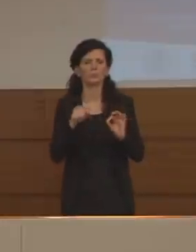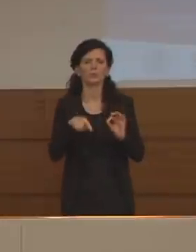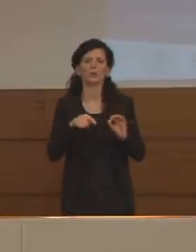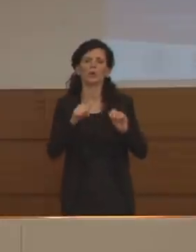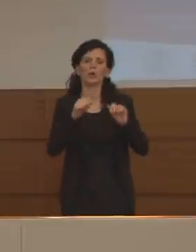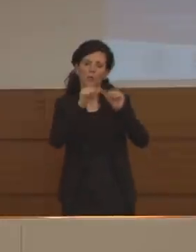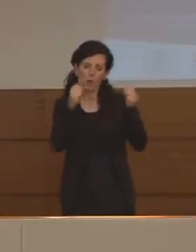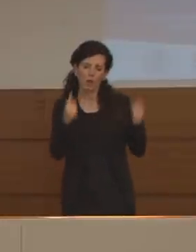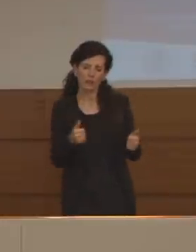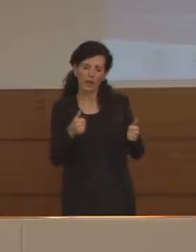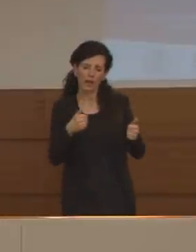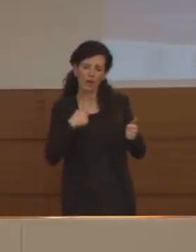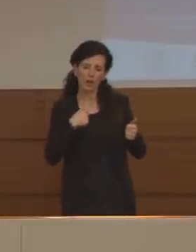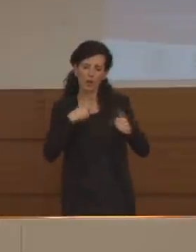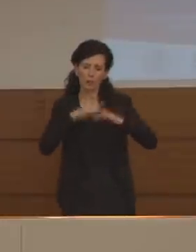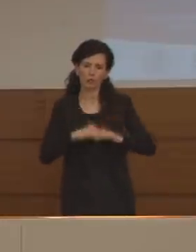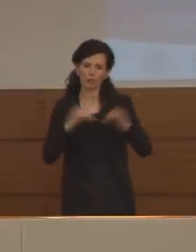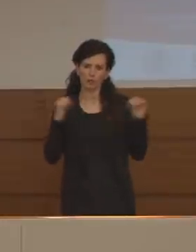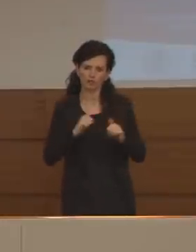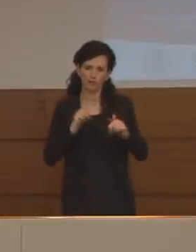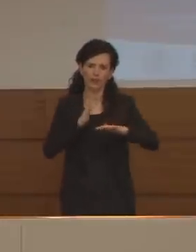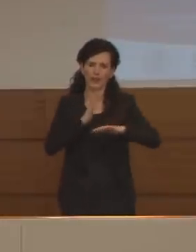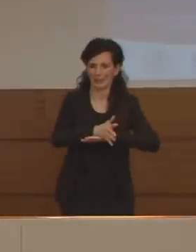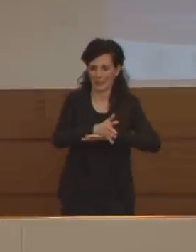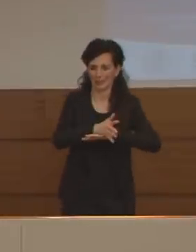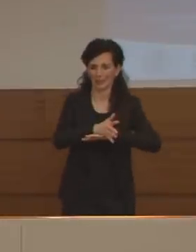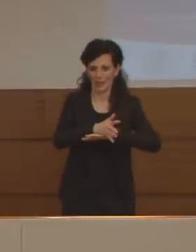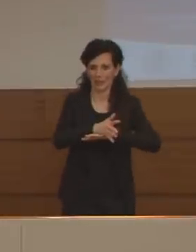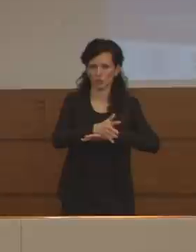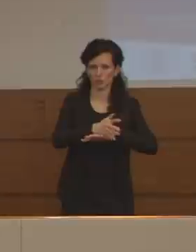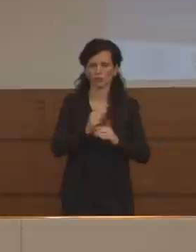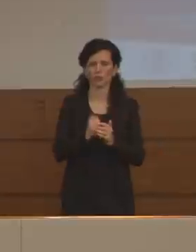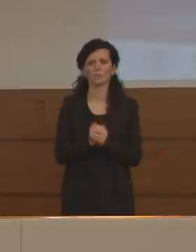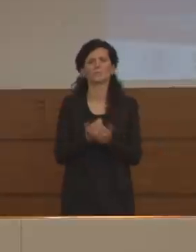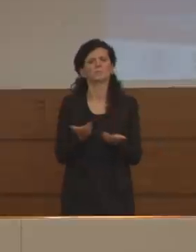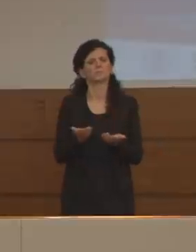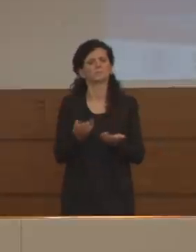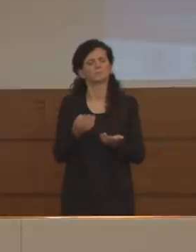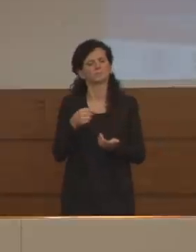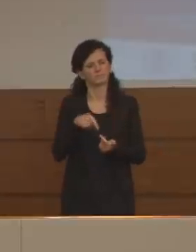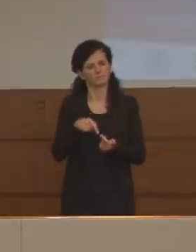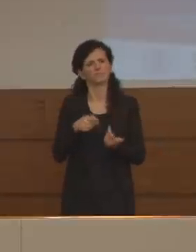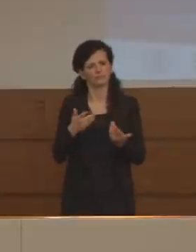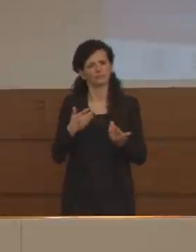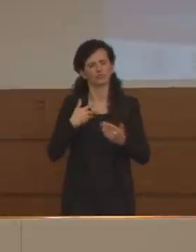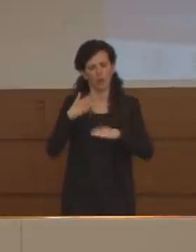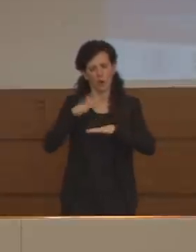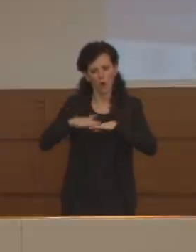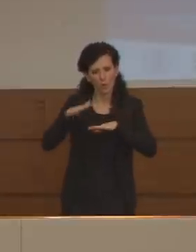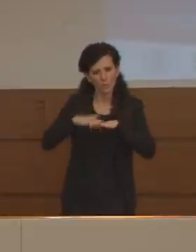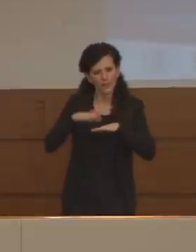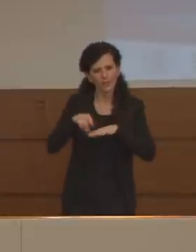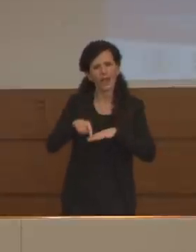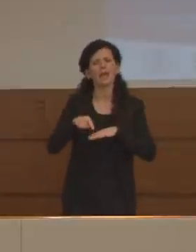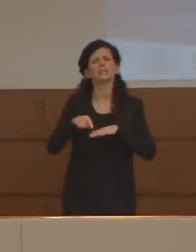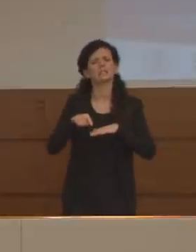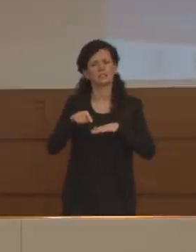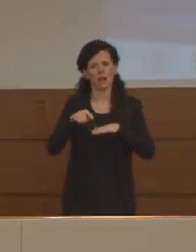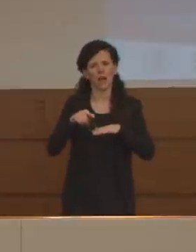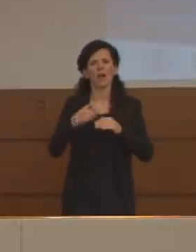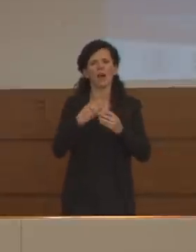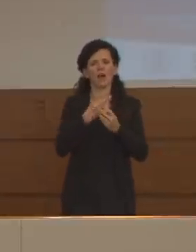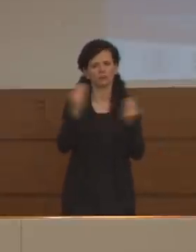protezione civile in cui la materia è una materia concorrente quindi con competenza principale da